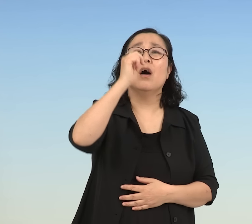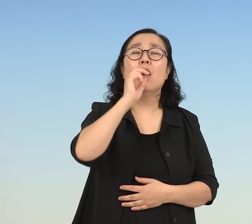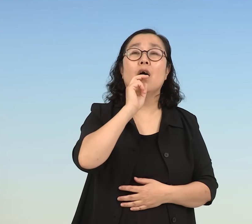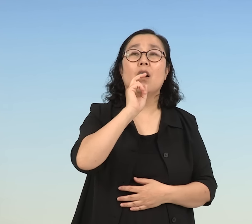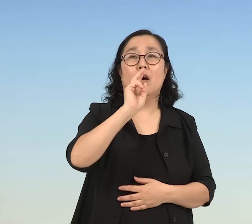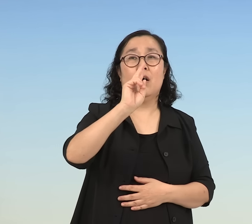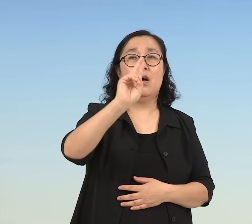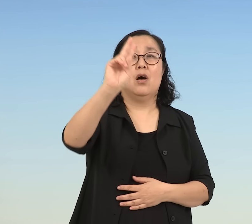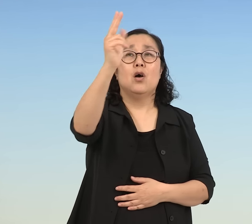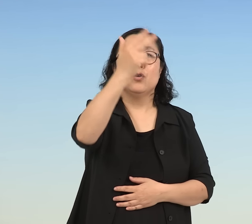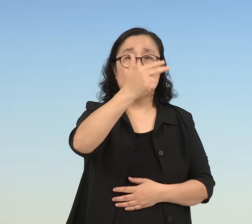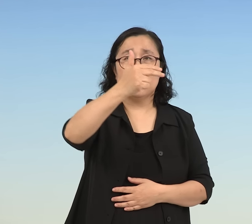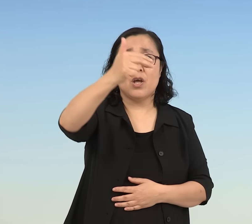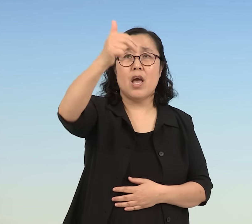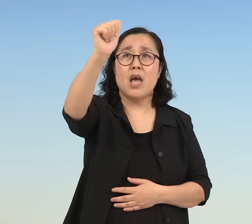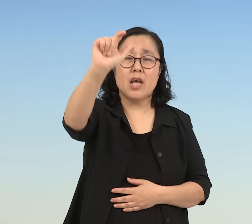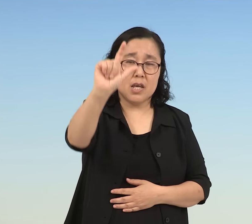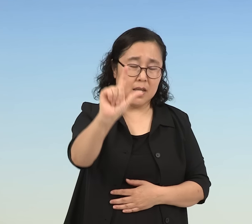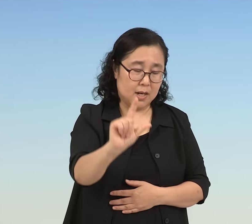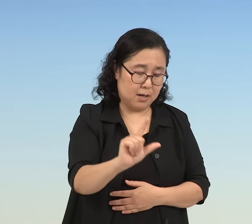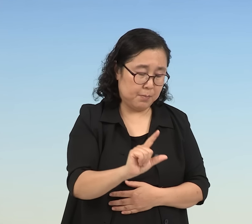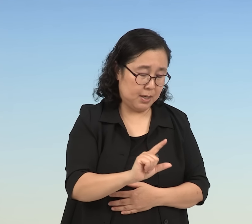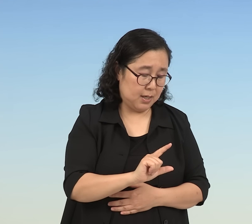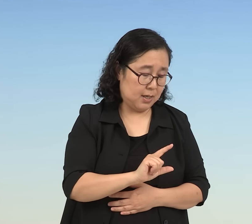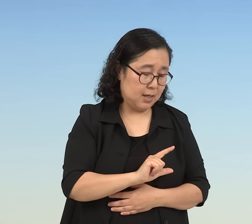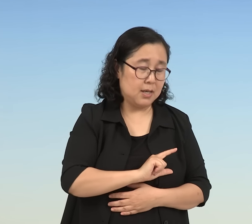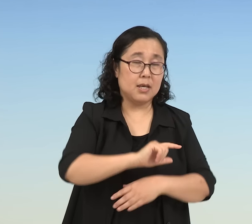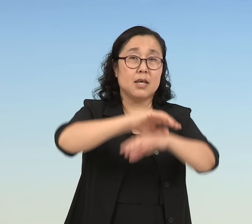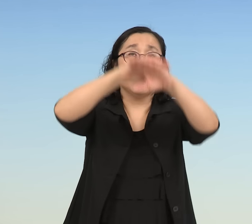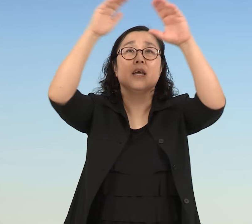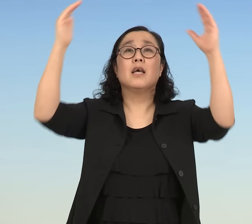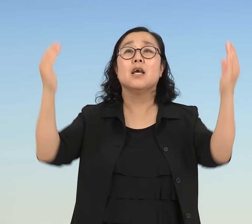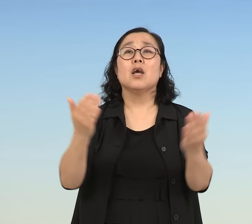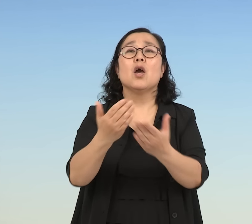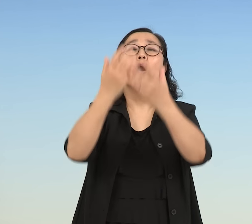아도나이 되신 주님, 주의 이름이 온 땅에